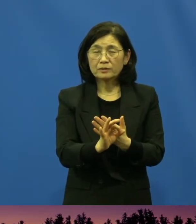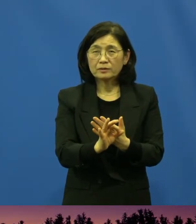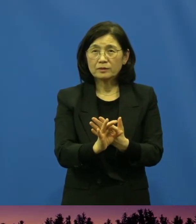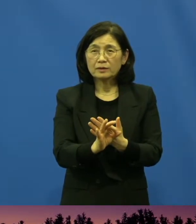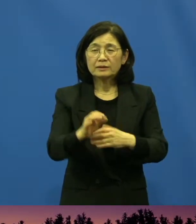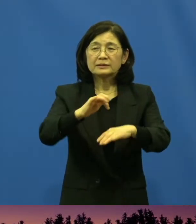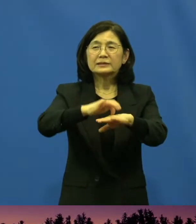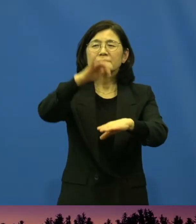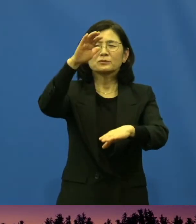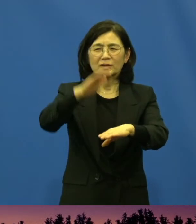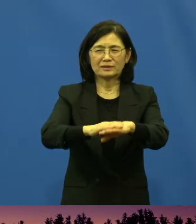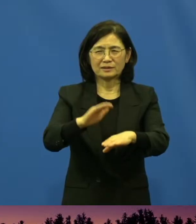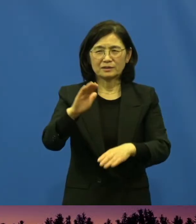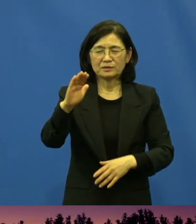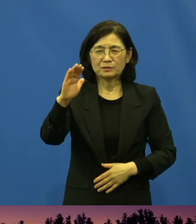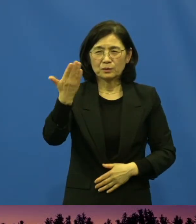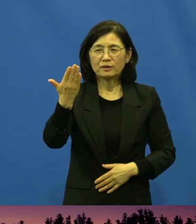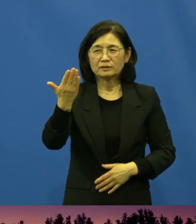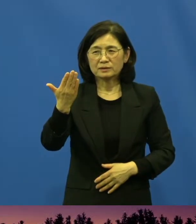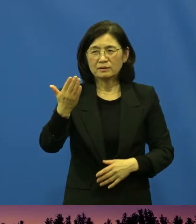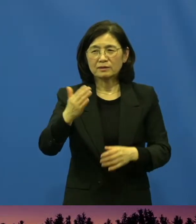돼요. 그죠?